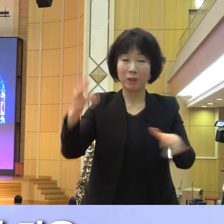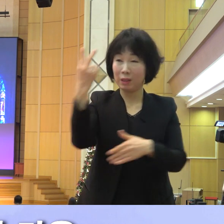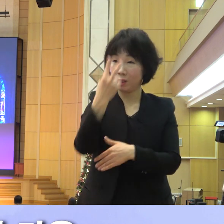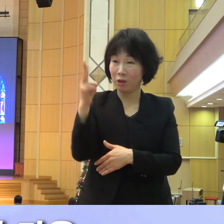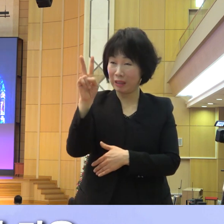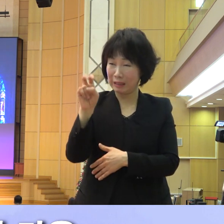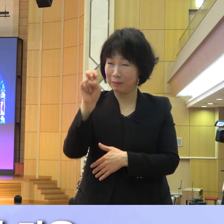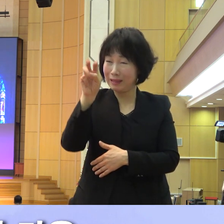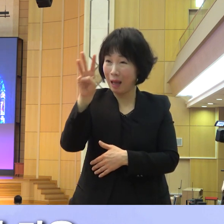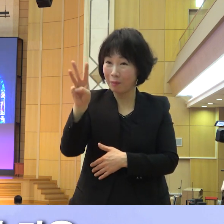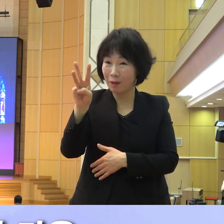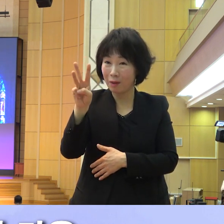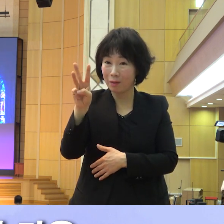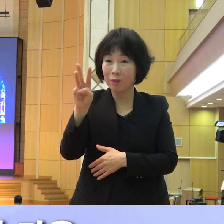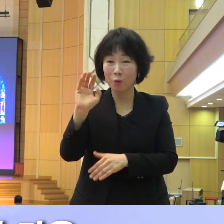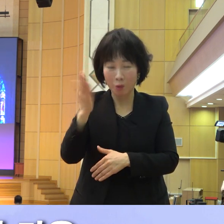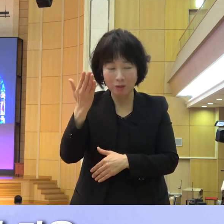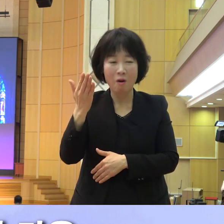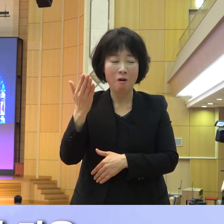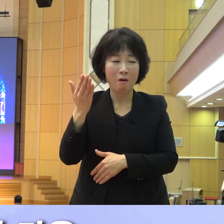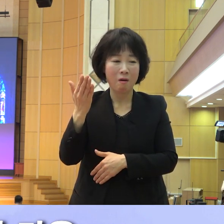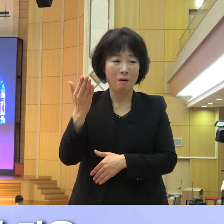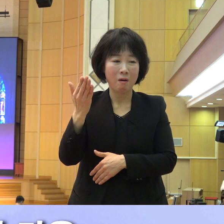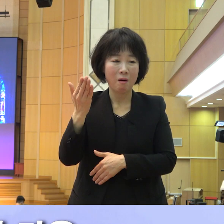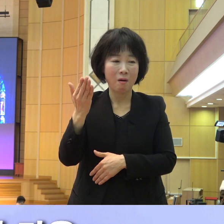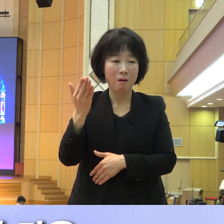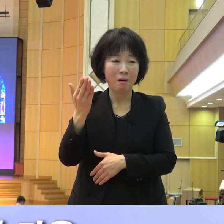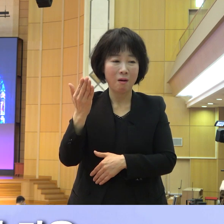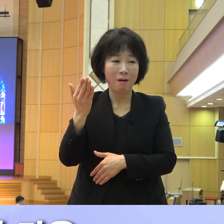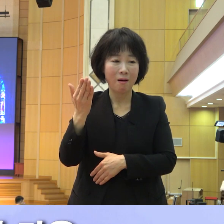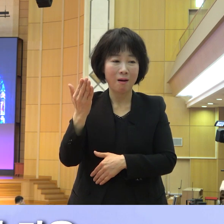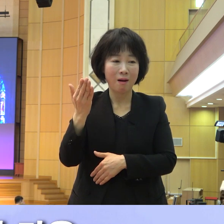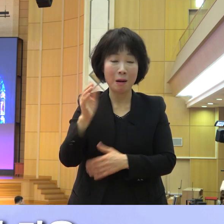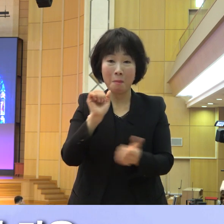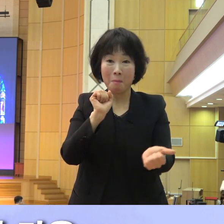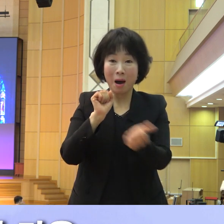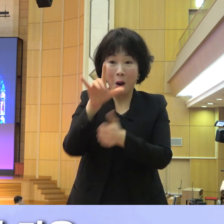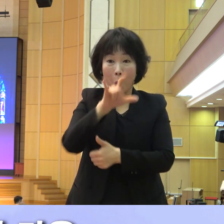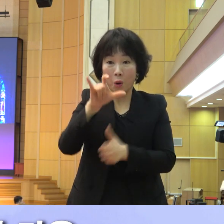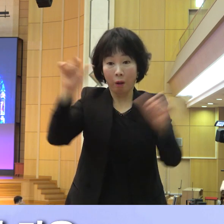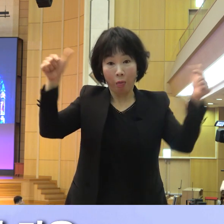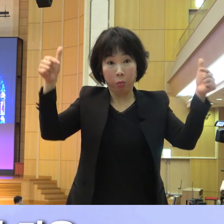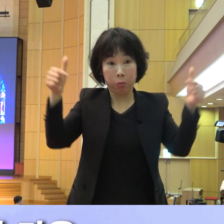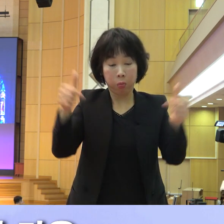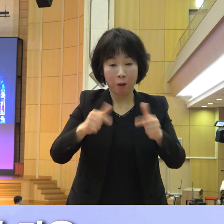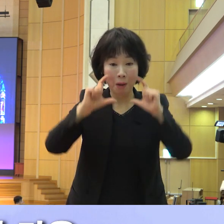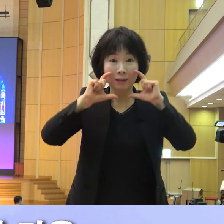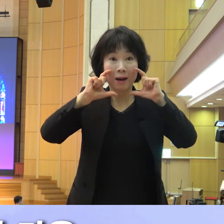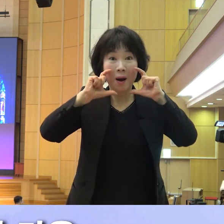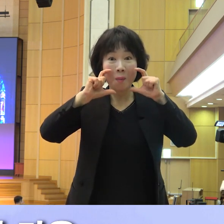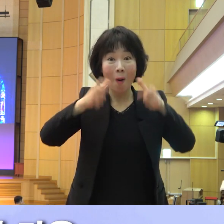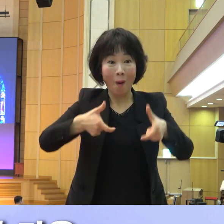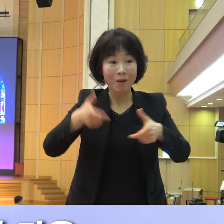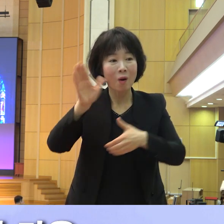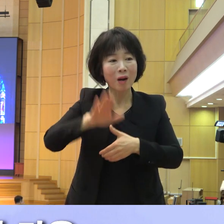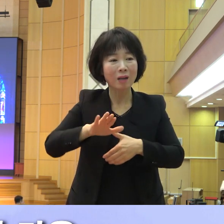23년도를 맞이해서 마스크를 벗기 시작은 했으나